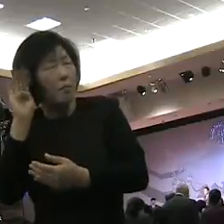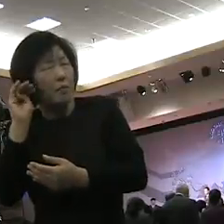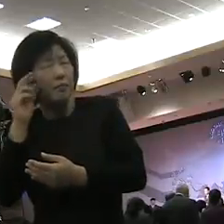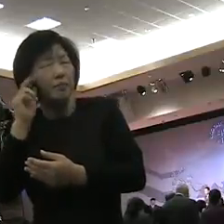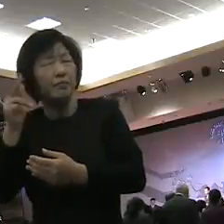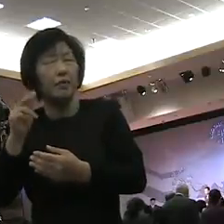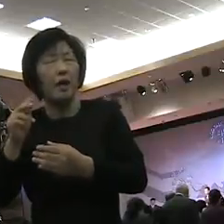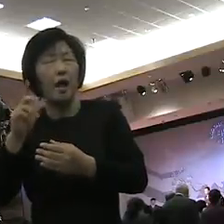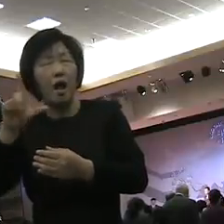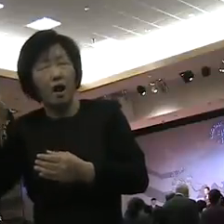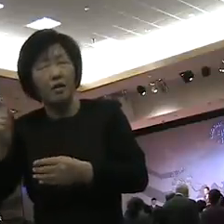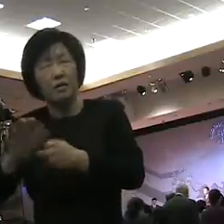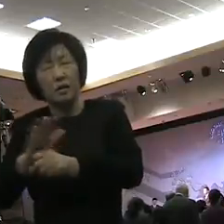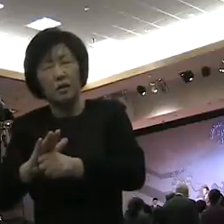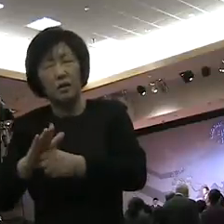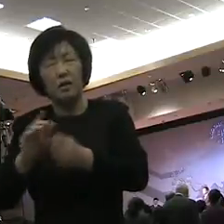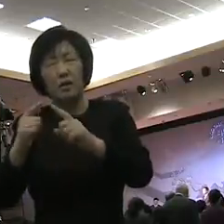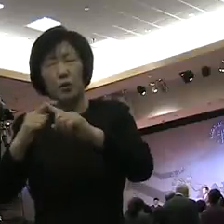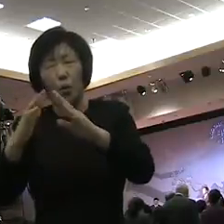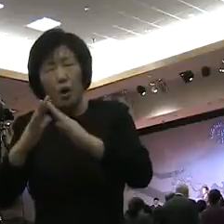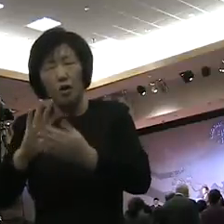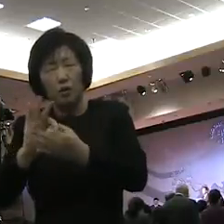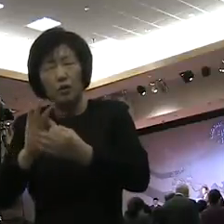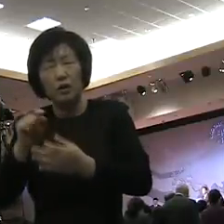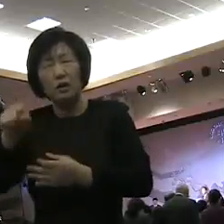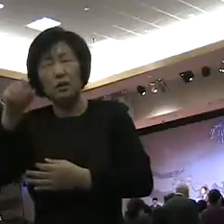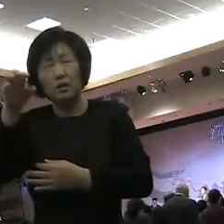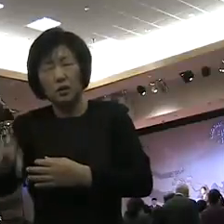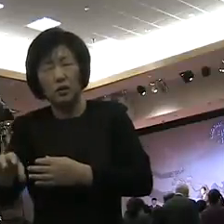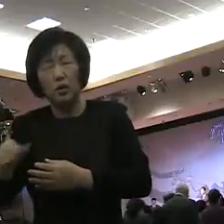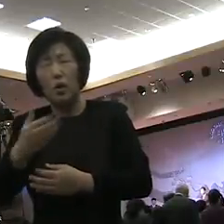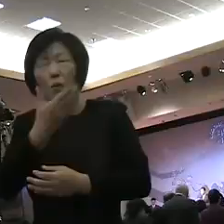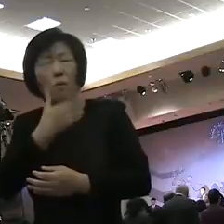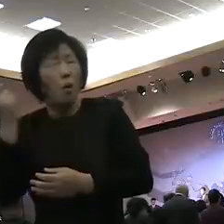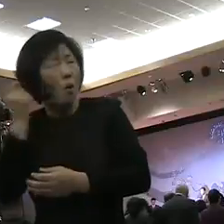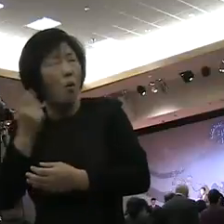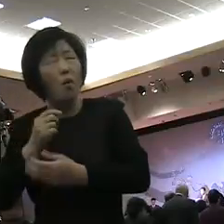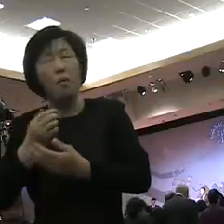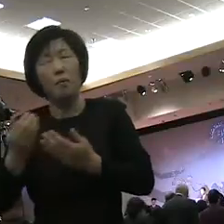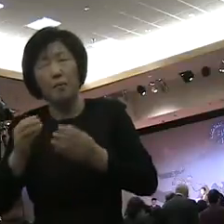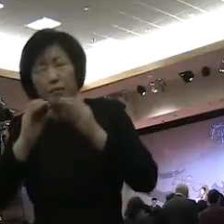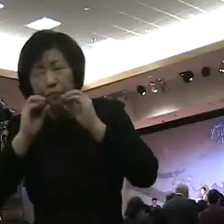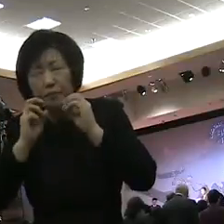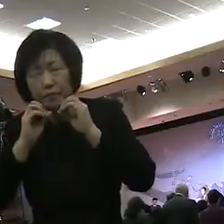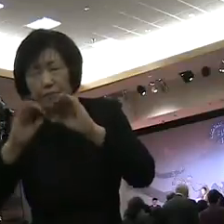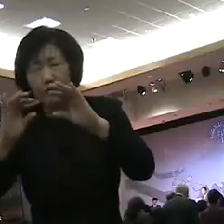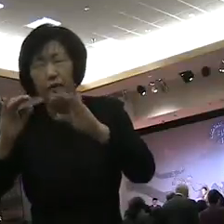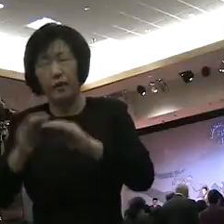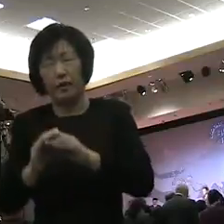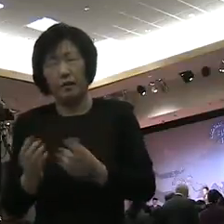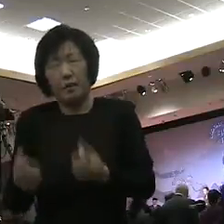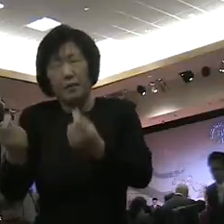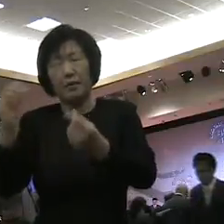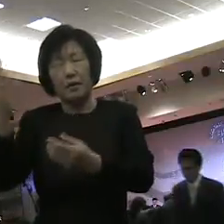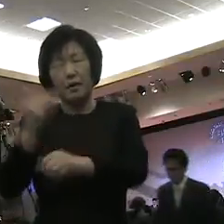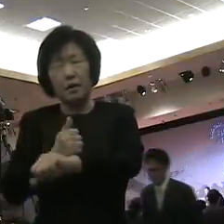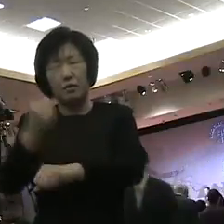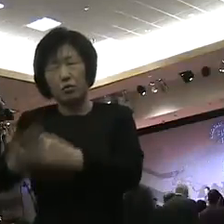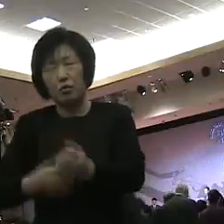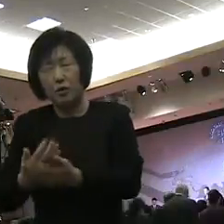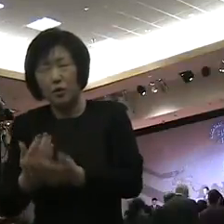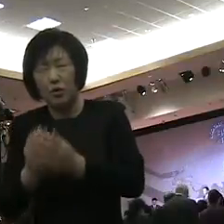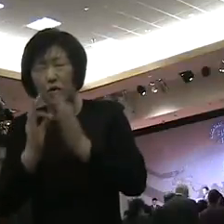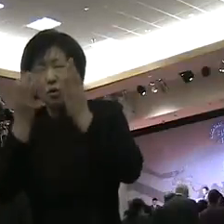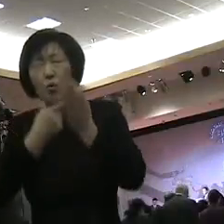LA 사랑의 교회를 통하여서 그 지역에 복음 전파되는 일이 더 빠른 속도로 진행이 될 수 있게 하여 주기를 간절히 바라고 원합니다.